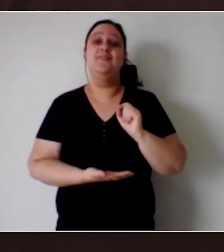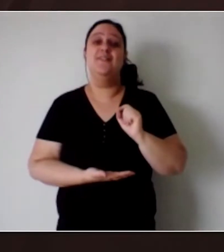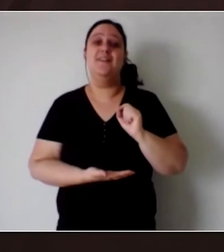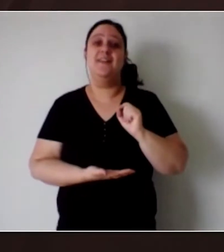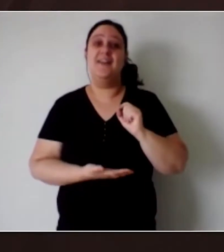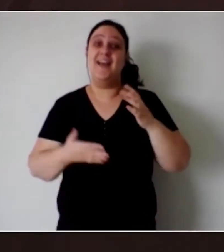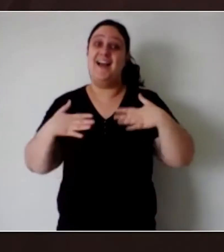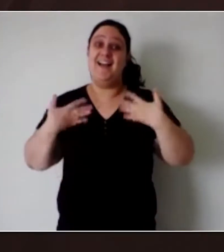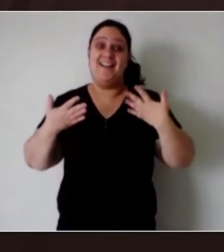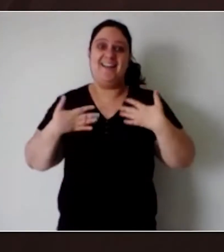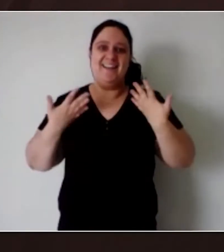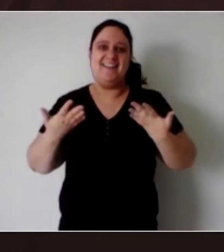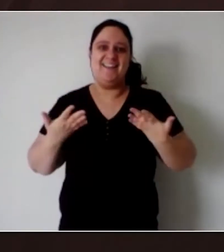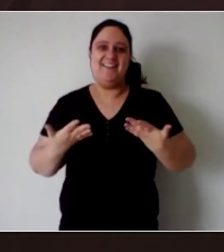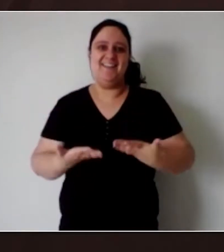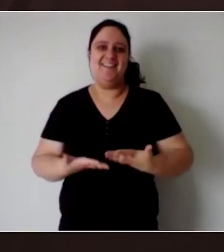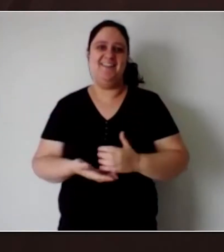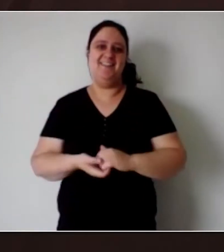alegria no coração.